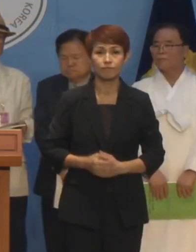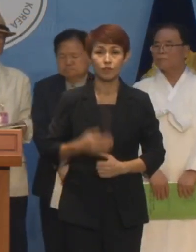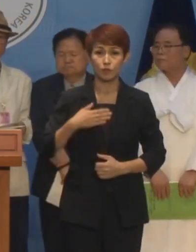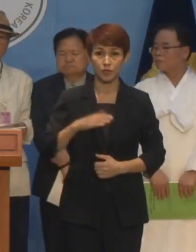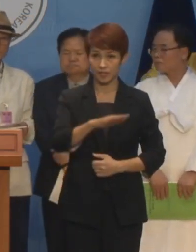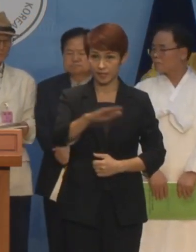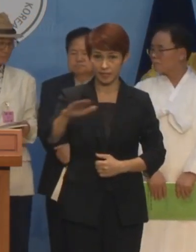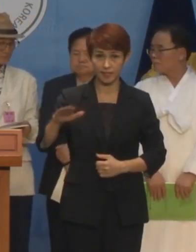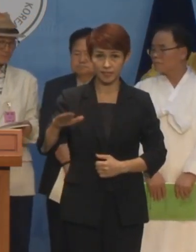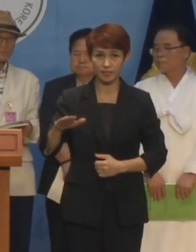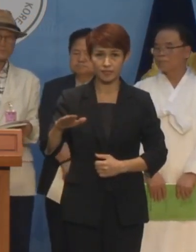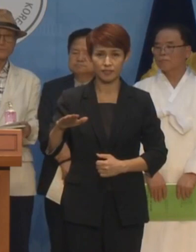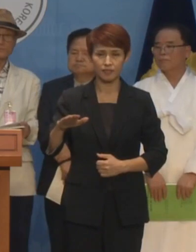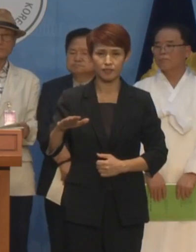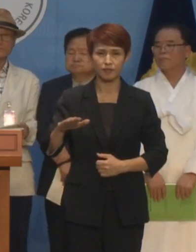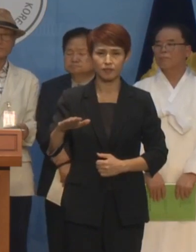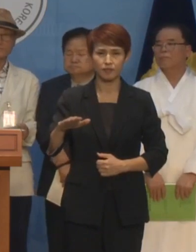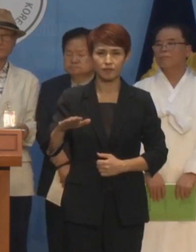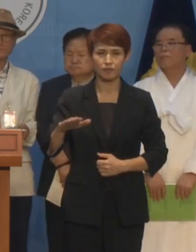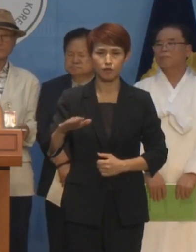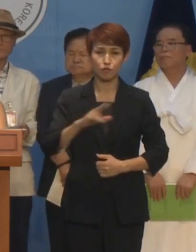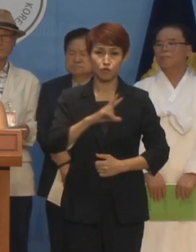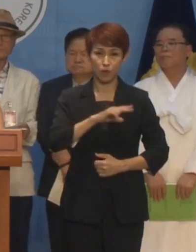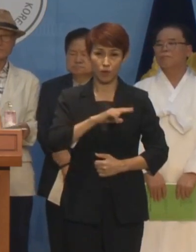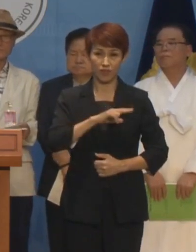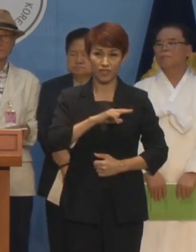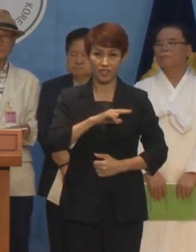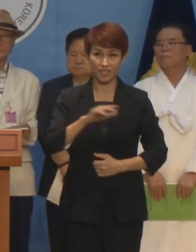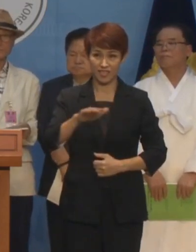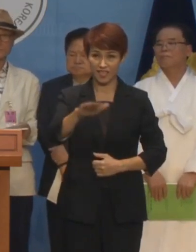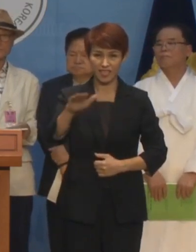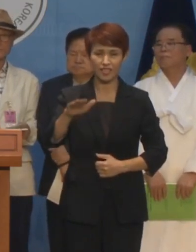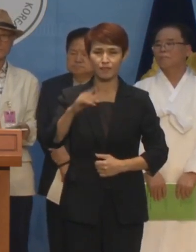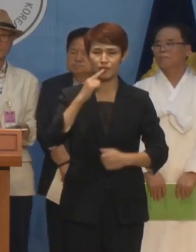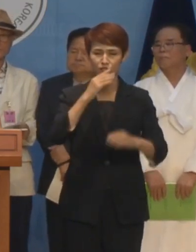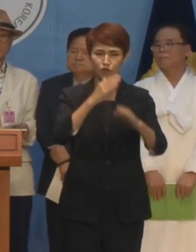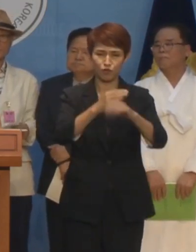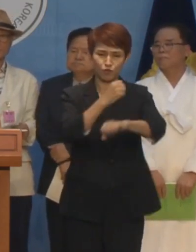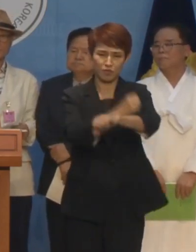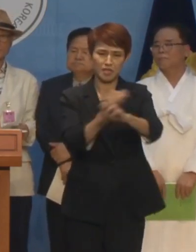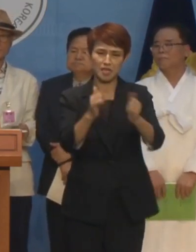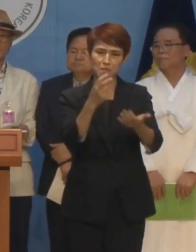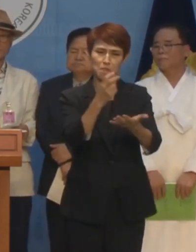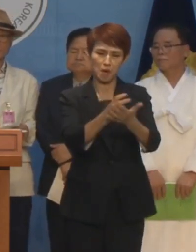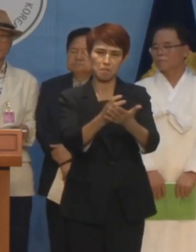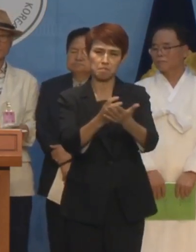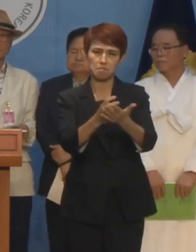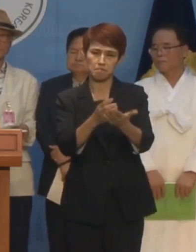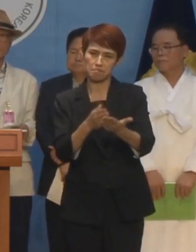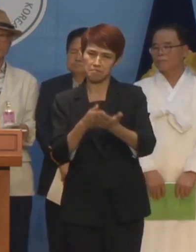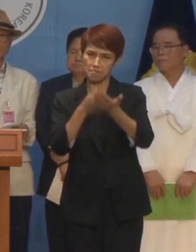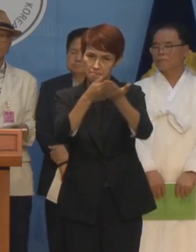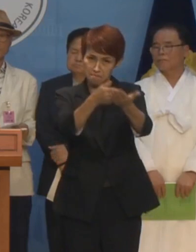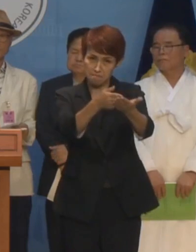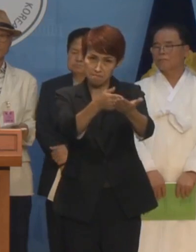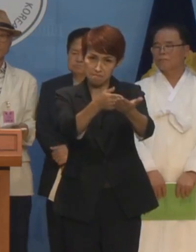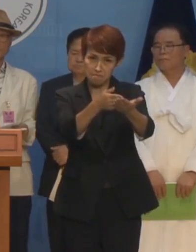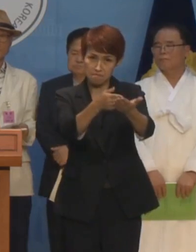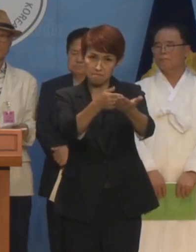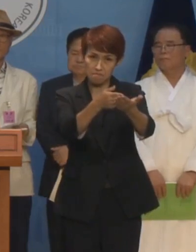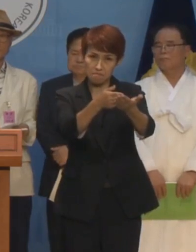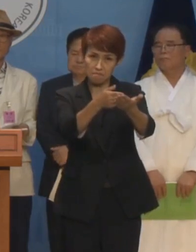우리는 이제까지 수많은 국회의원들이 민주유공자법을 주장하거나